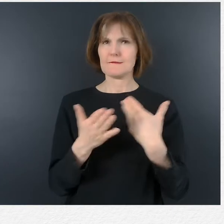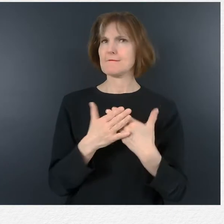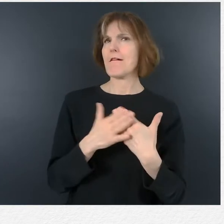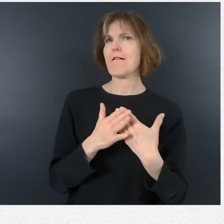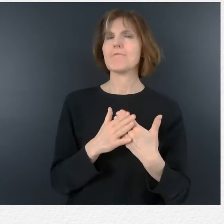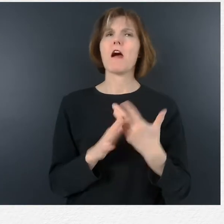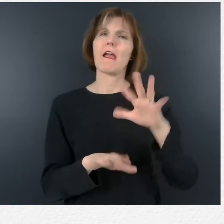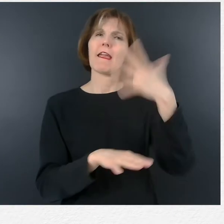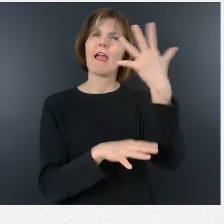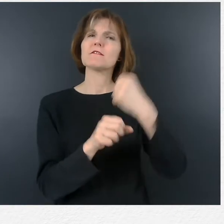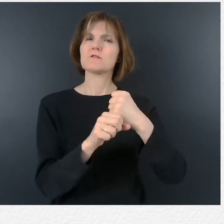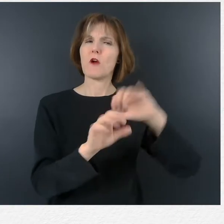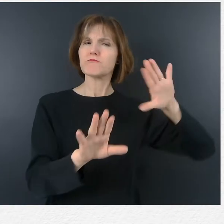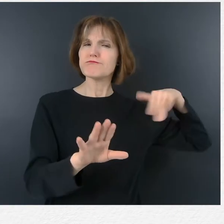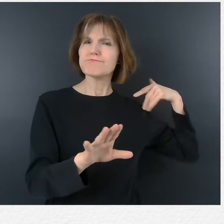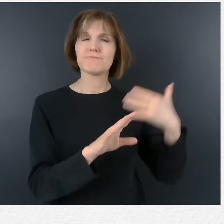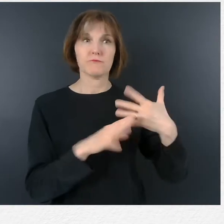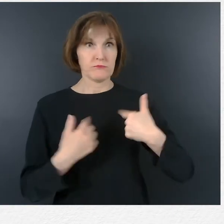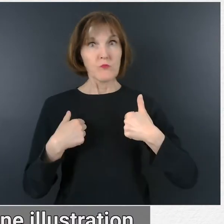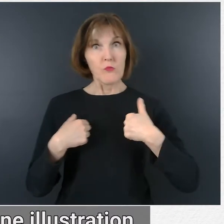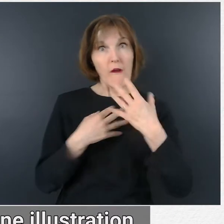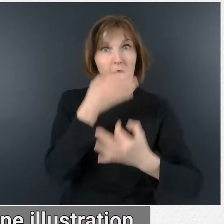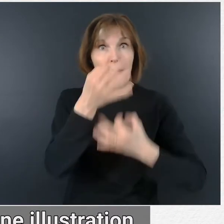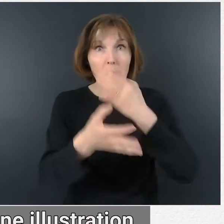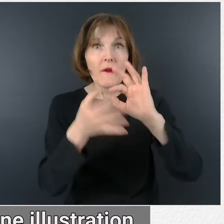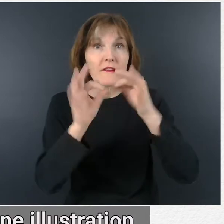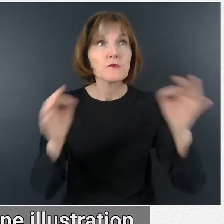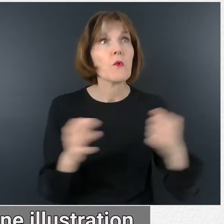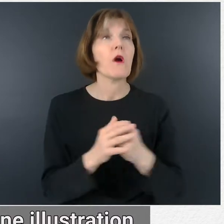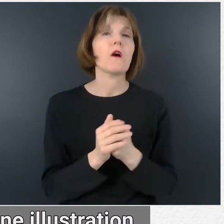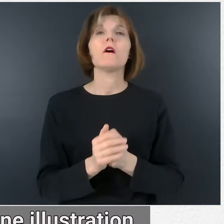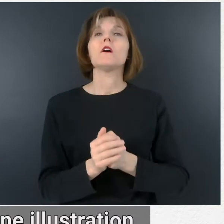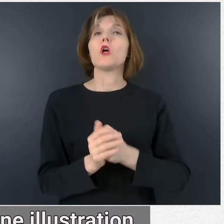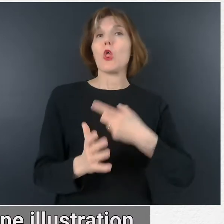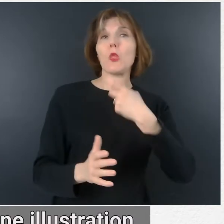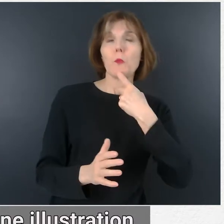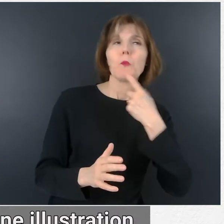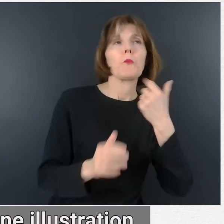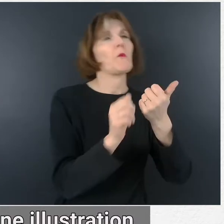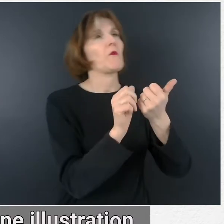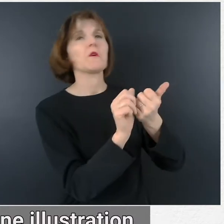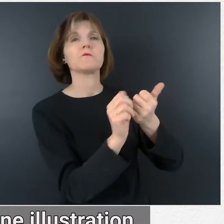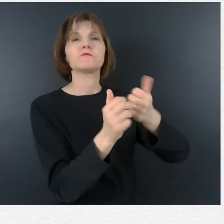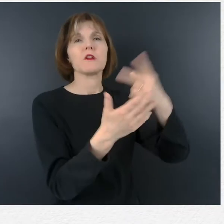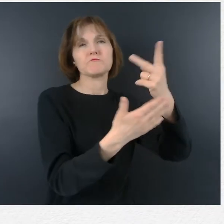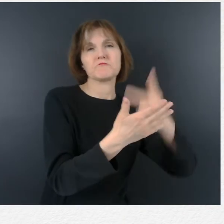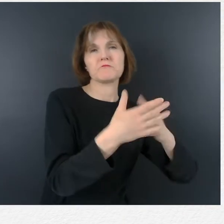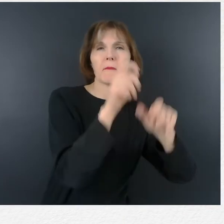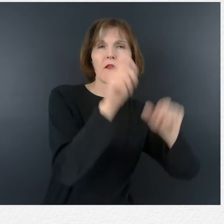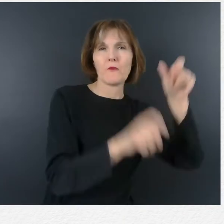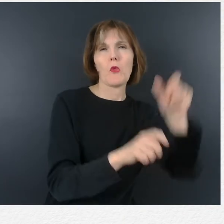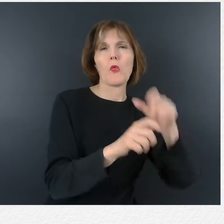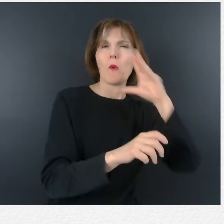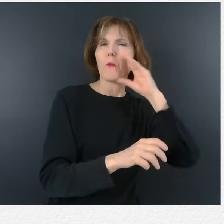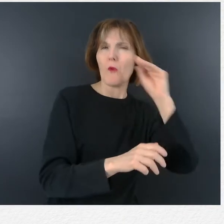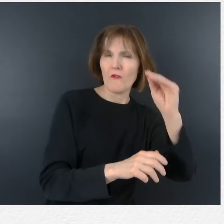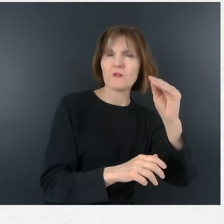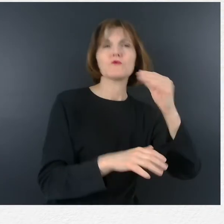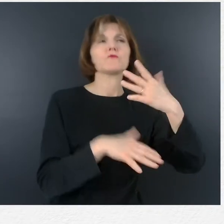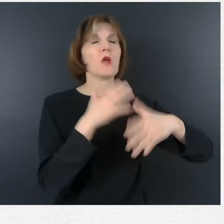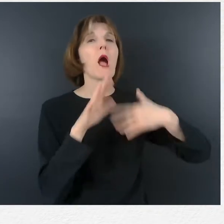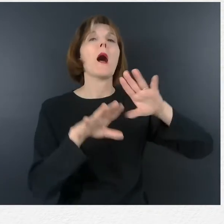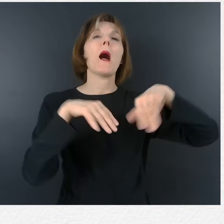exactement 15 ans que je raconte des histoires, en effet depuis une illustration avec des illustrateurs professionnels, puis